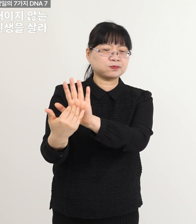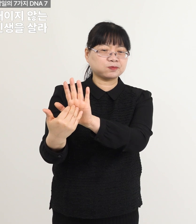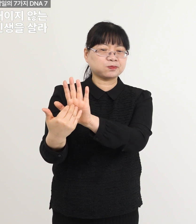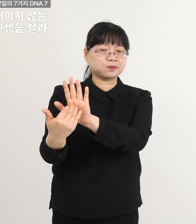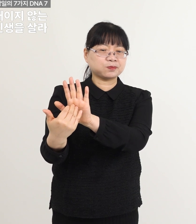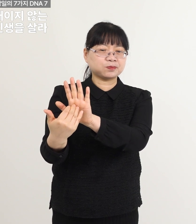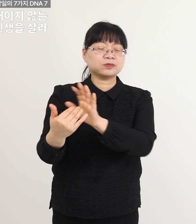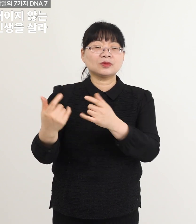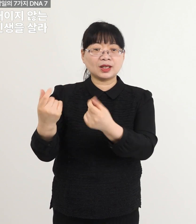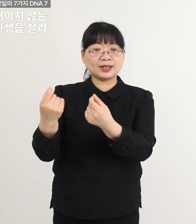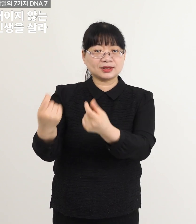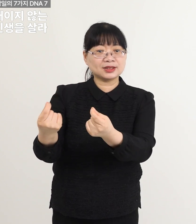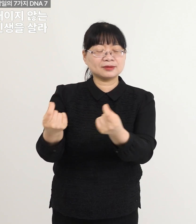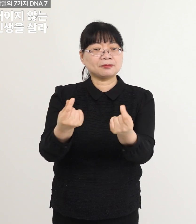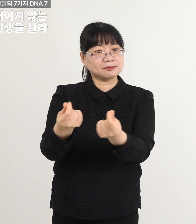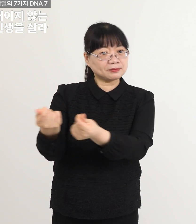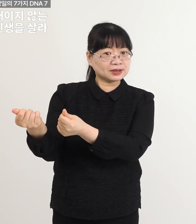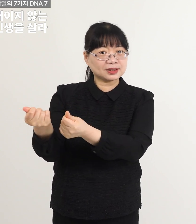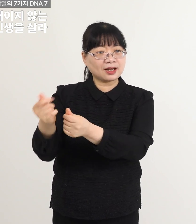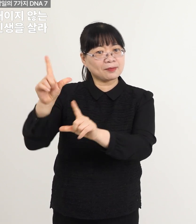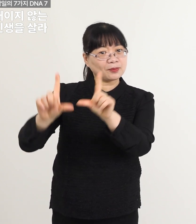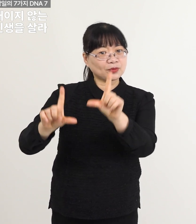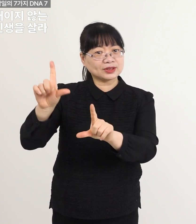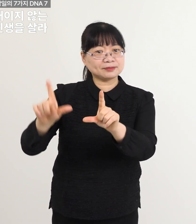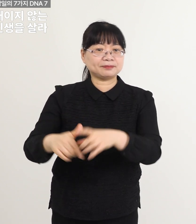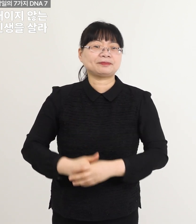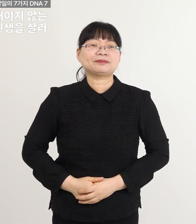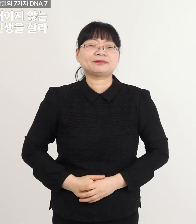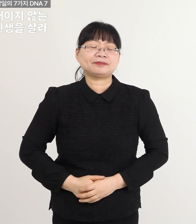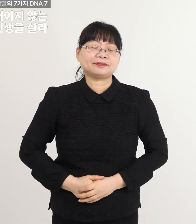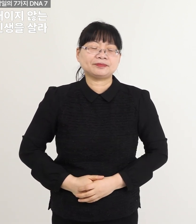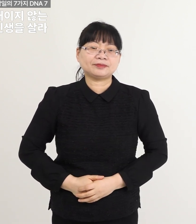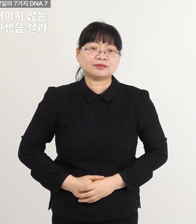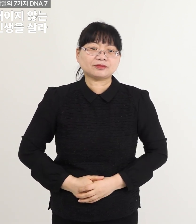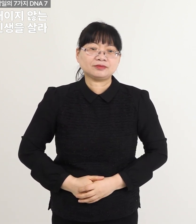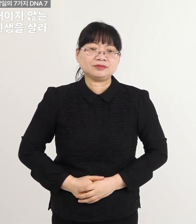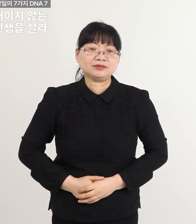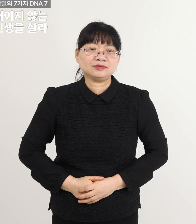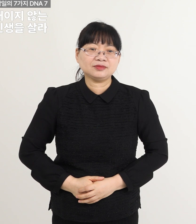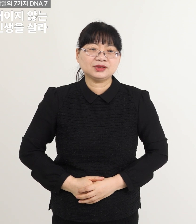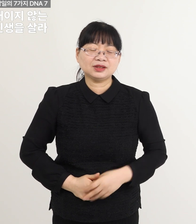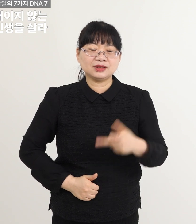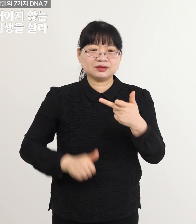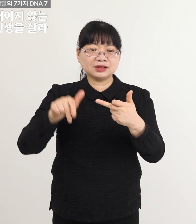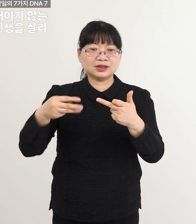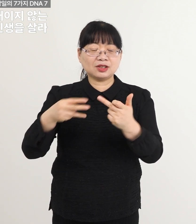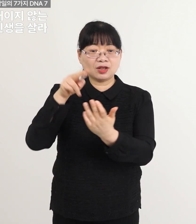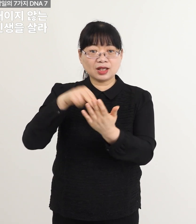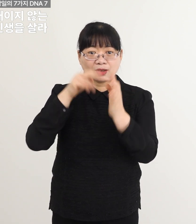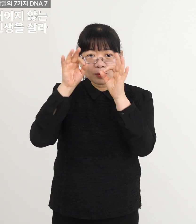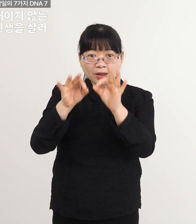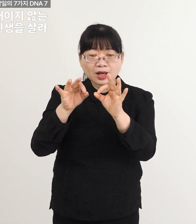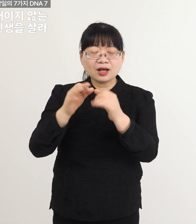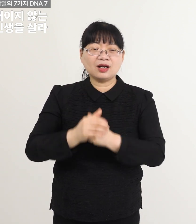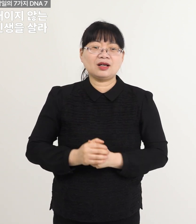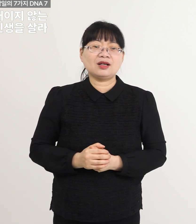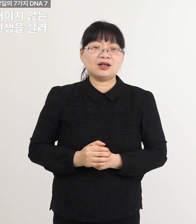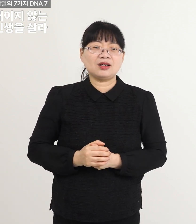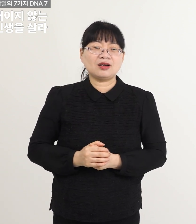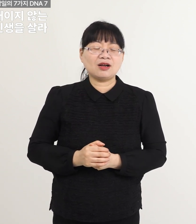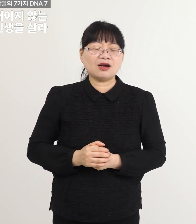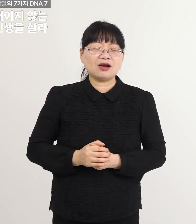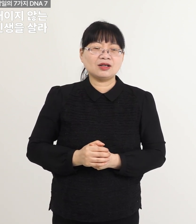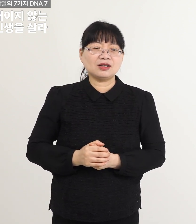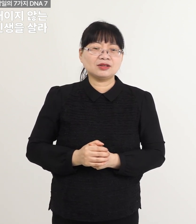아마 비슷한 형편이 아니겠는가. 그래서 17절을 한번 볼까요? 사흘